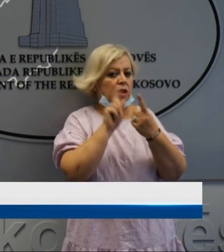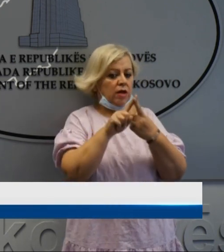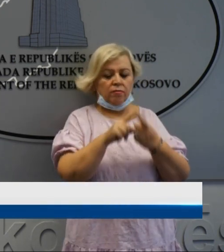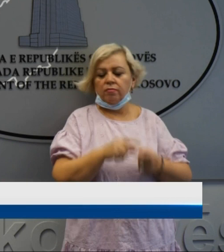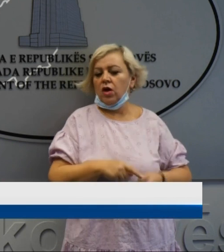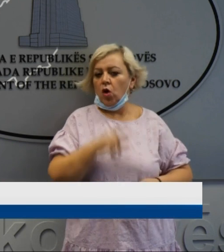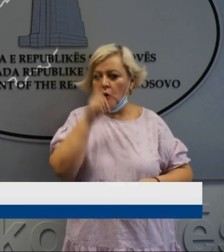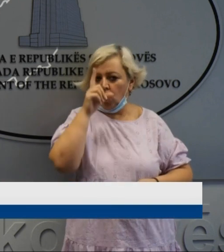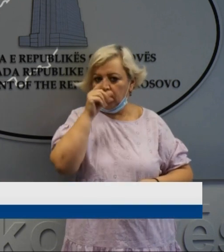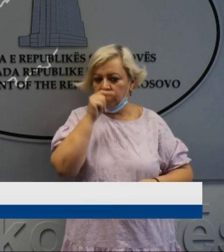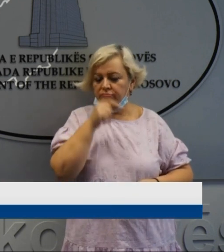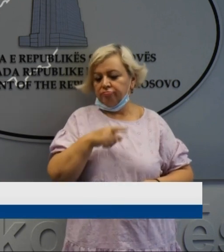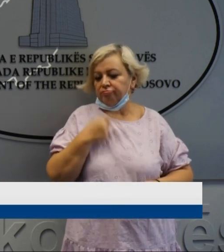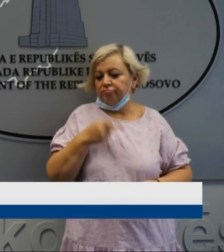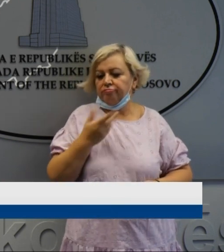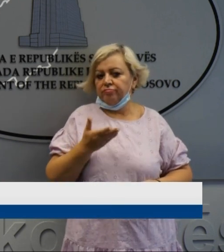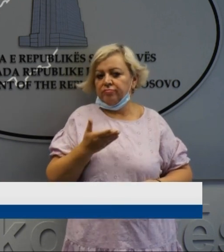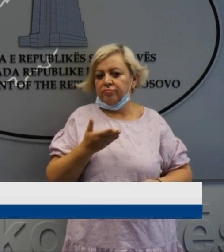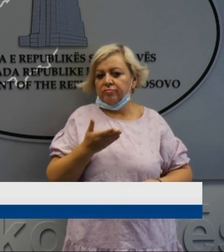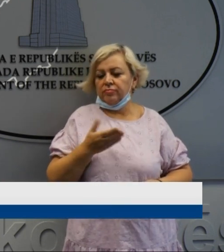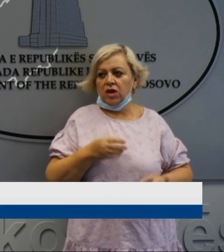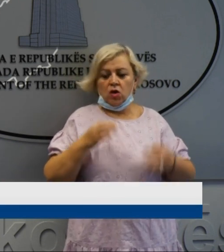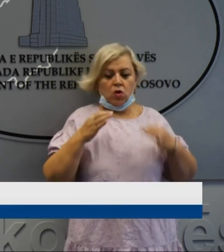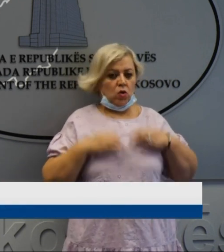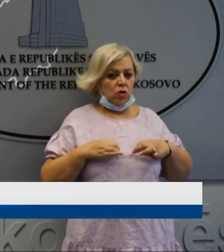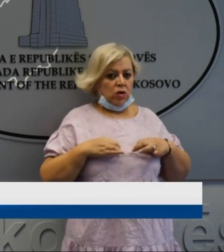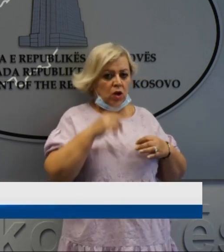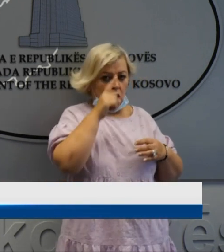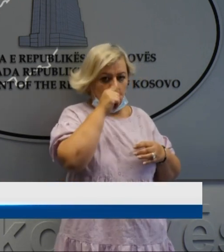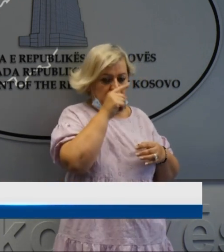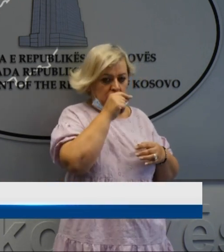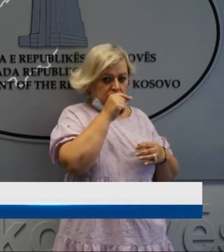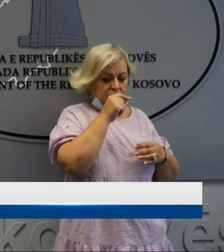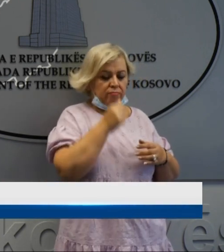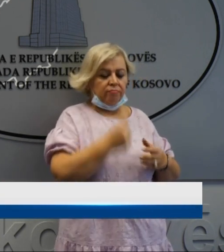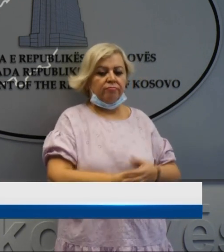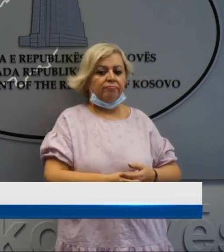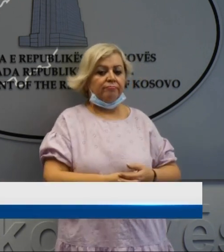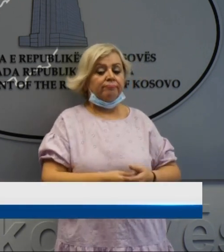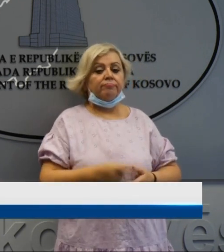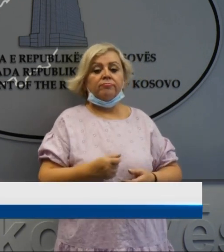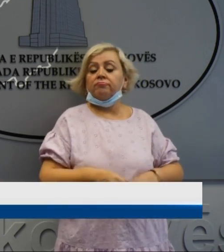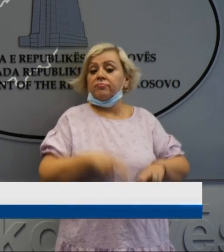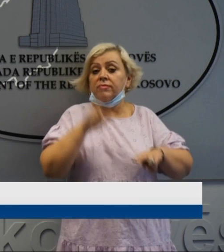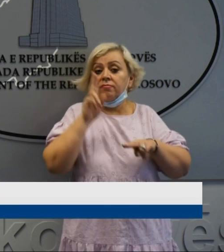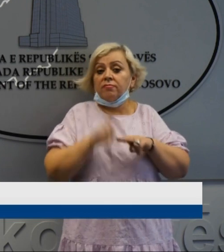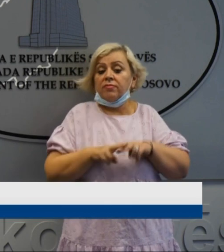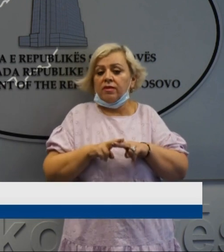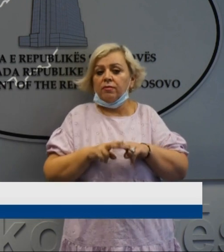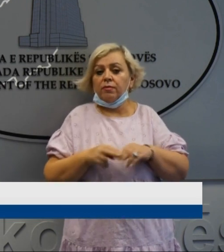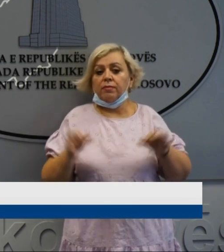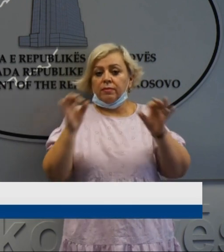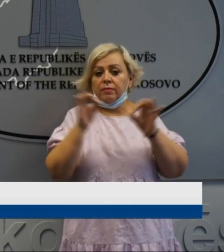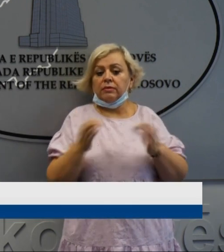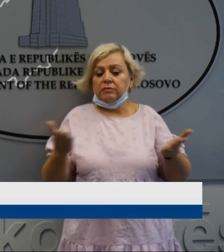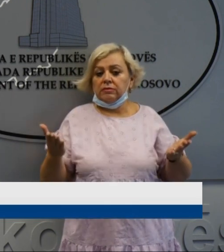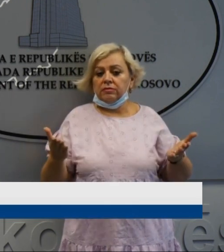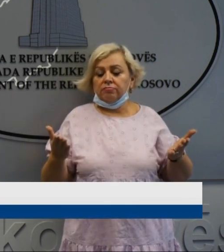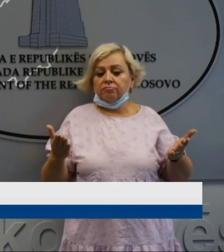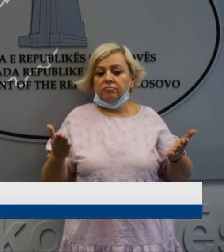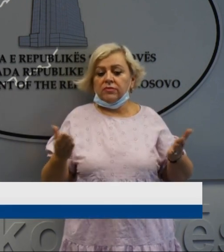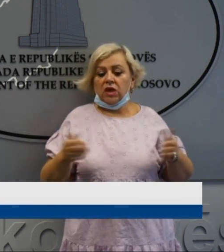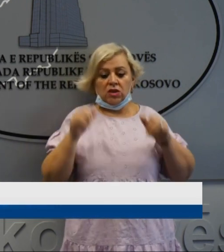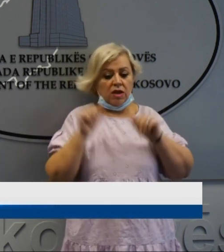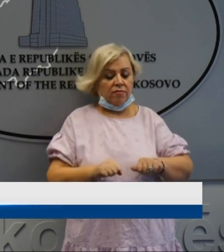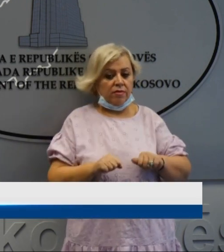komuna, ashtu si që përmenda, me kryetarët e komunave është e pamundur që të vendosim për asnjë mas që